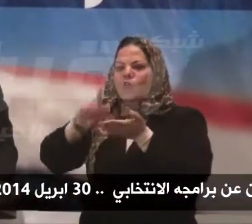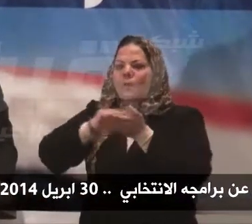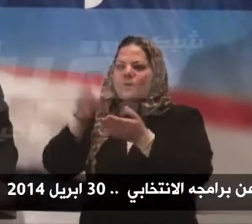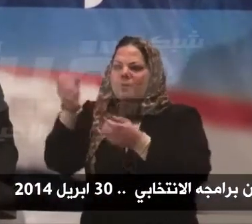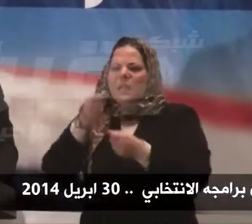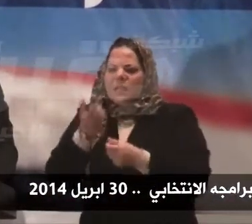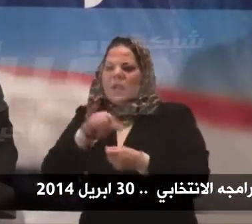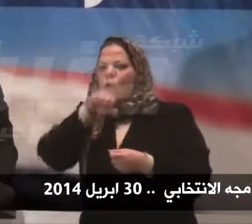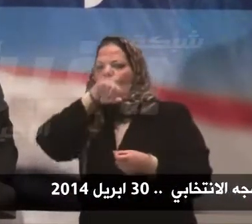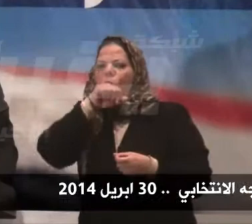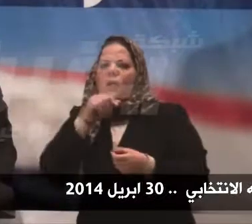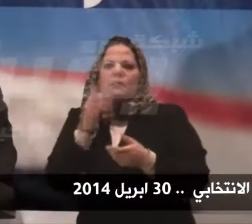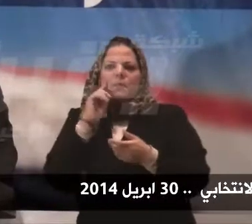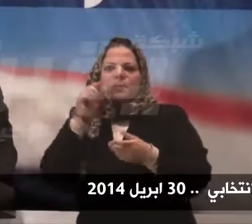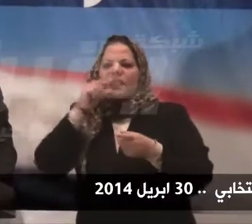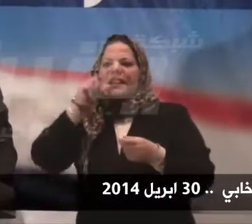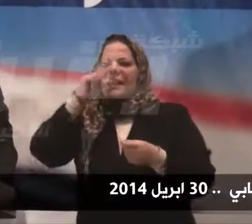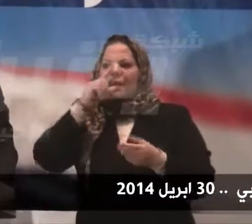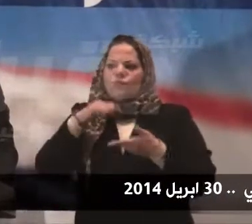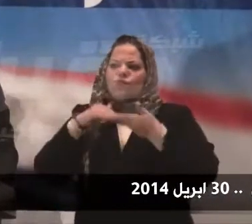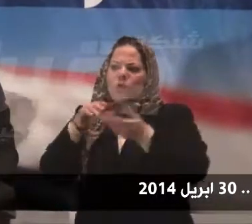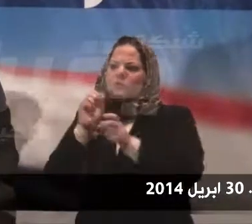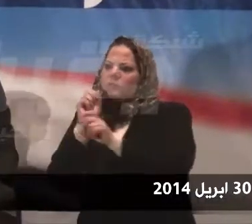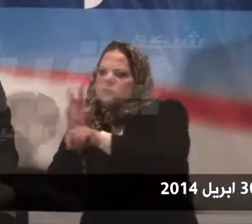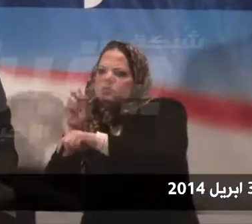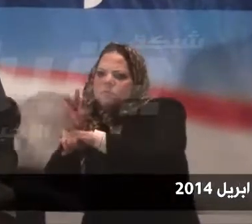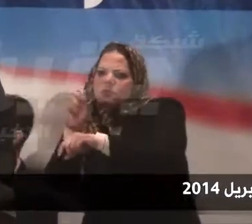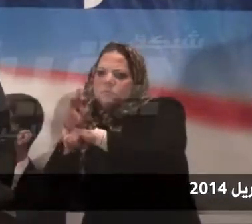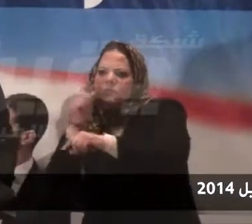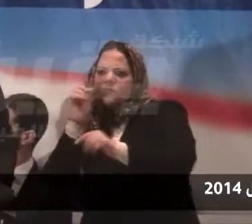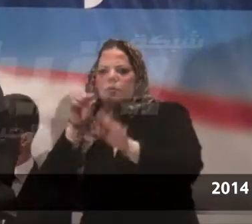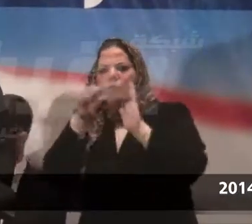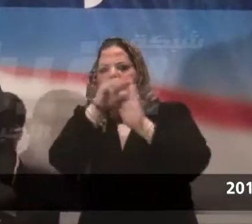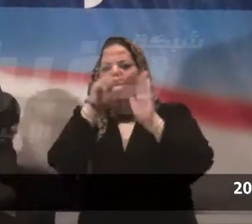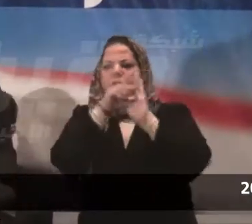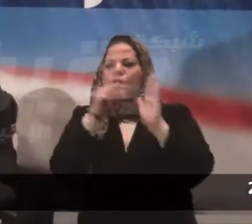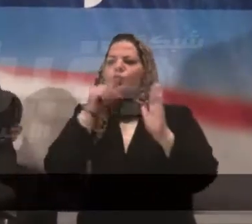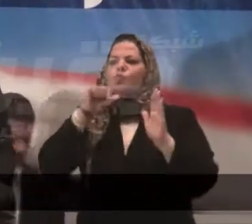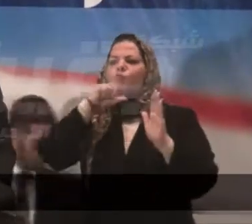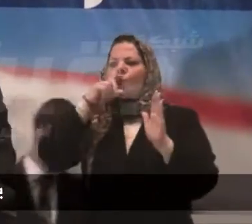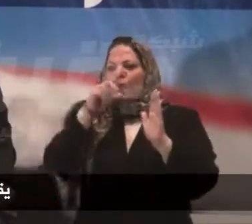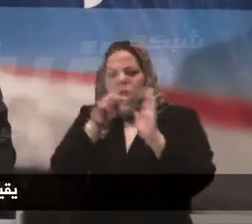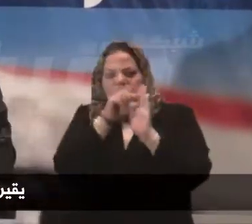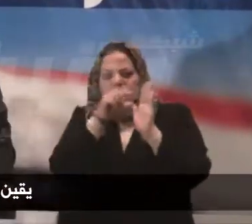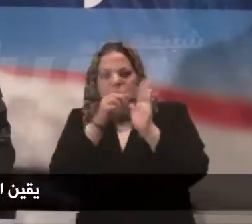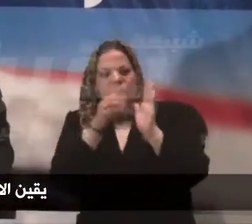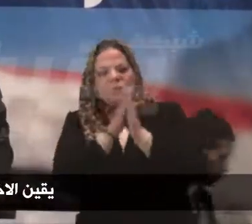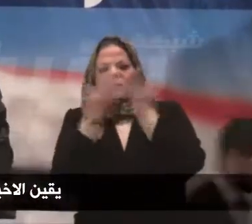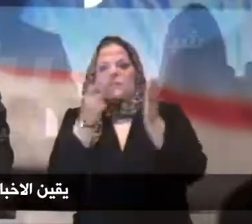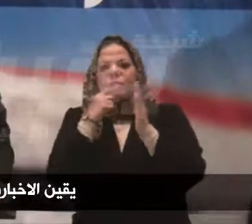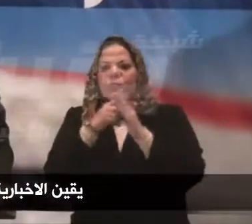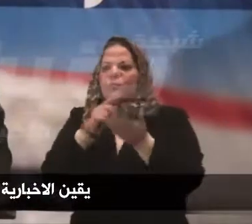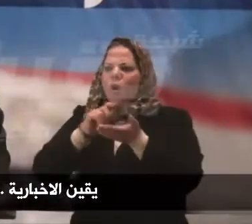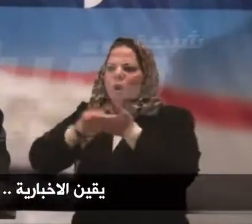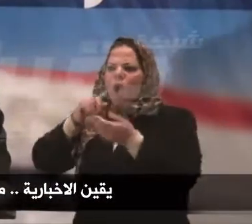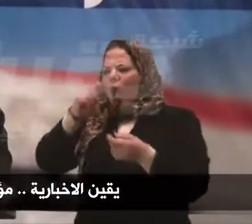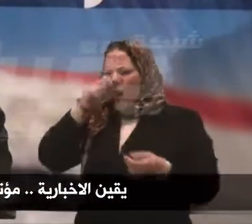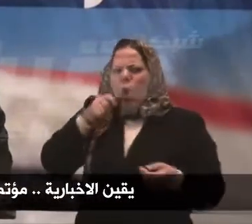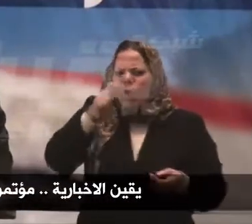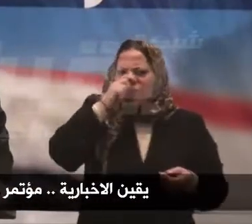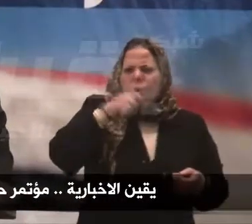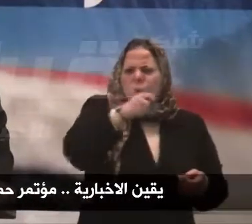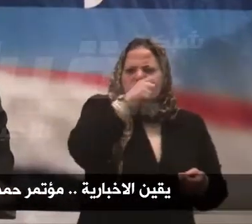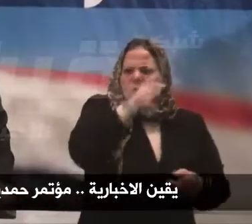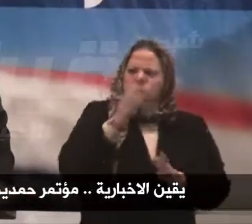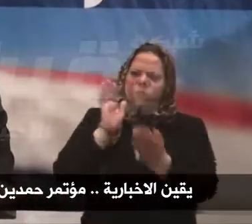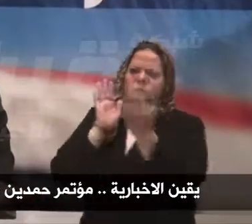الديني الوسطي وتفعيل مواد الدستور فيما يتعلق بمواجهة خطاب العنف